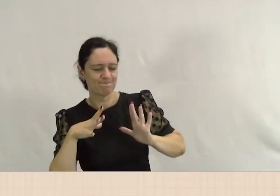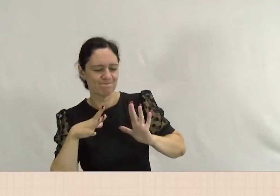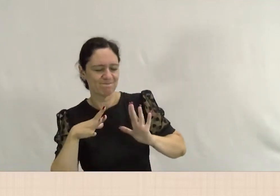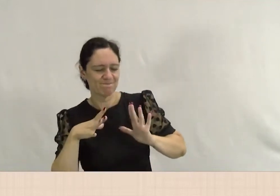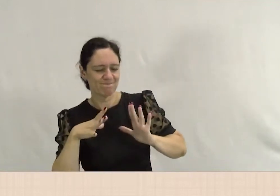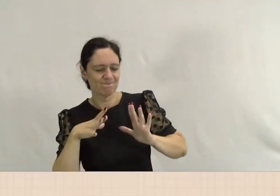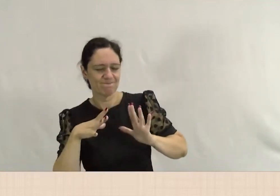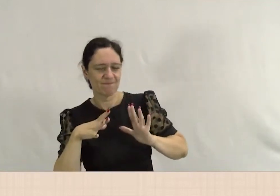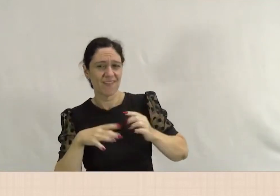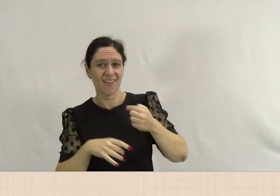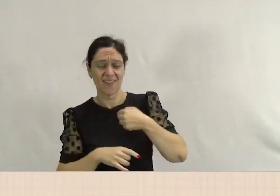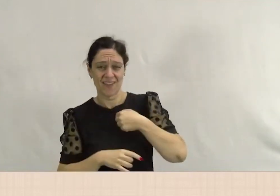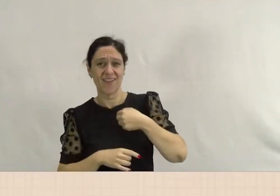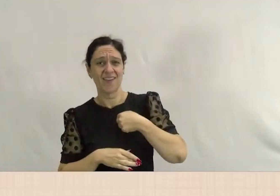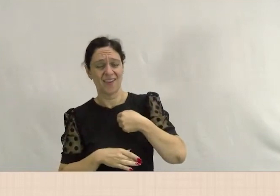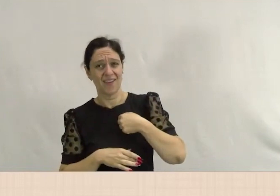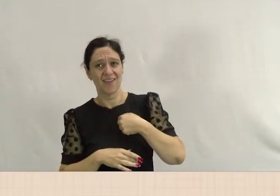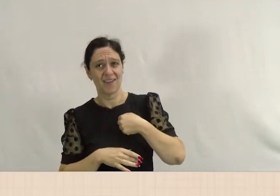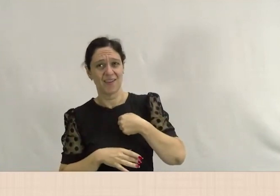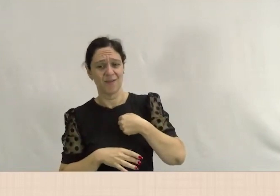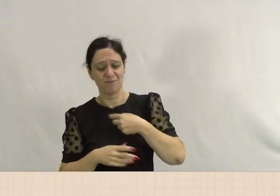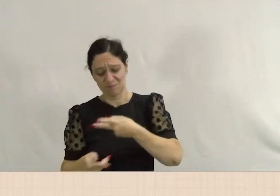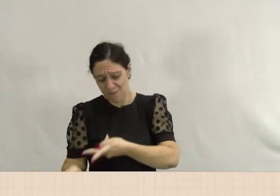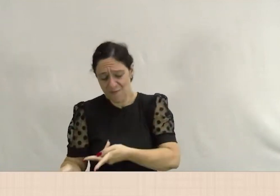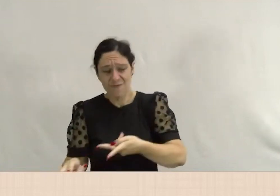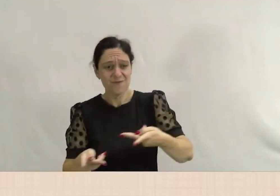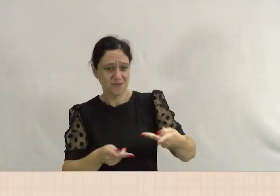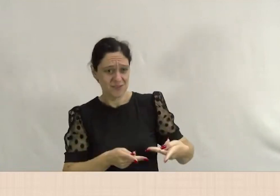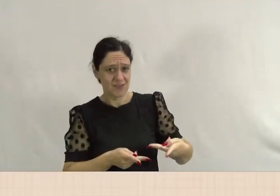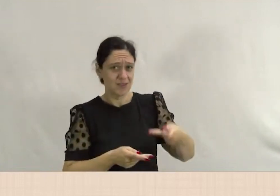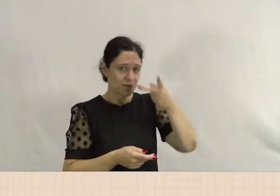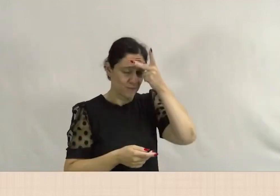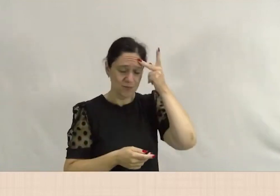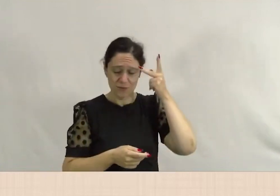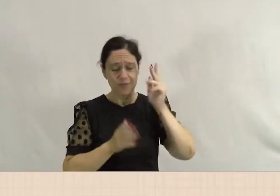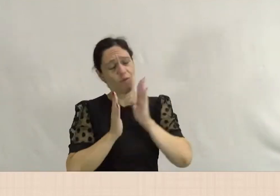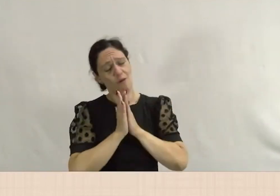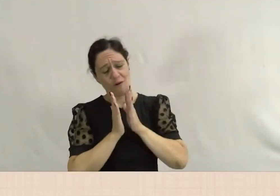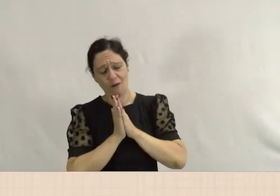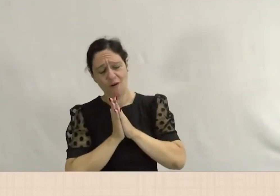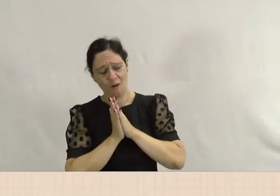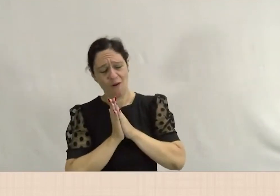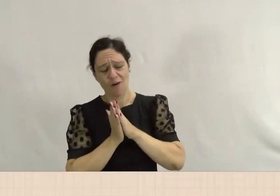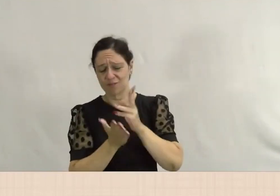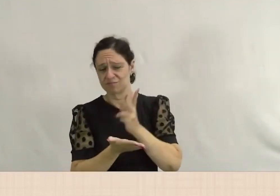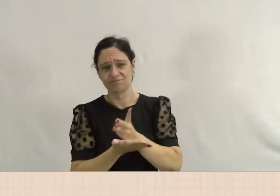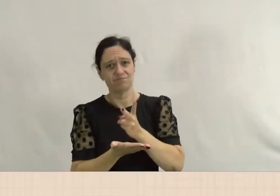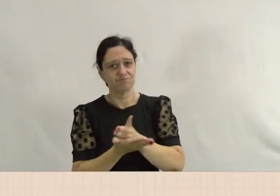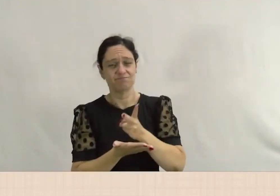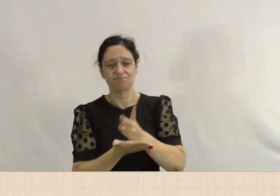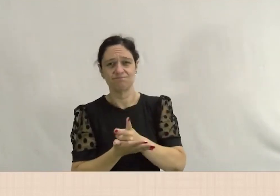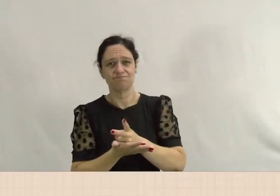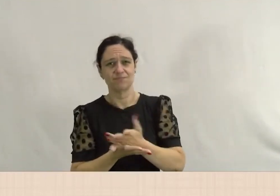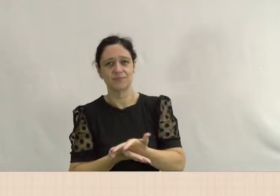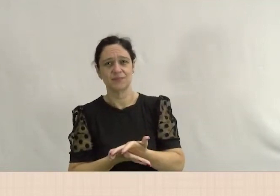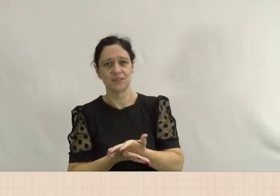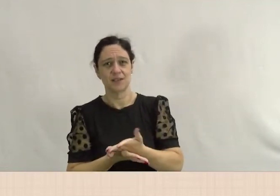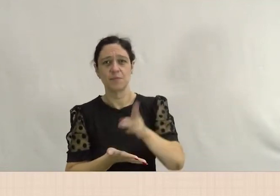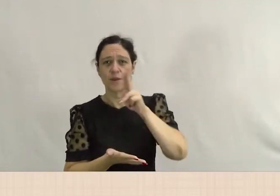Na verdade, eu visito as pessoas, eu oro pelas pessoas, eu uso